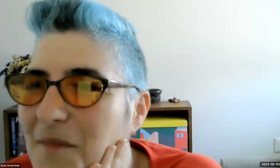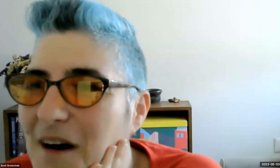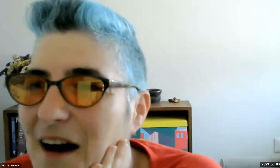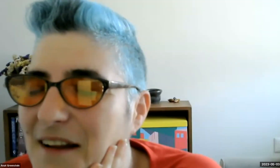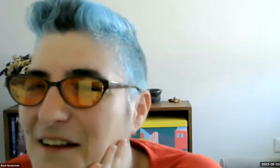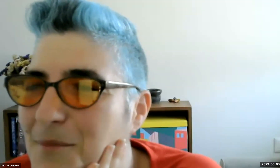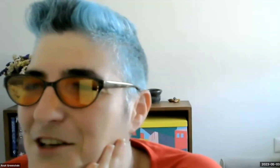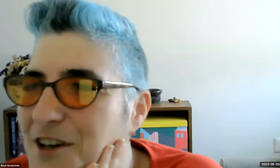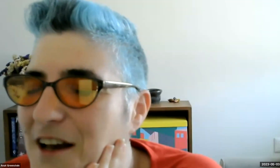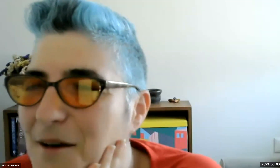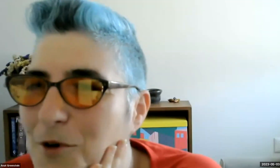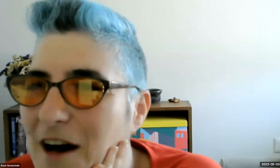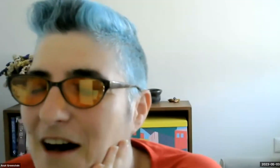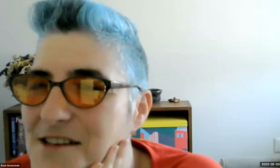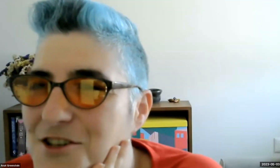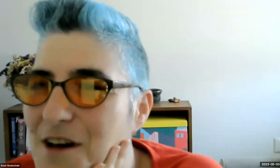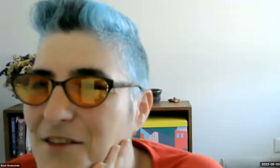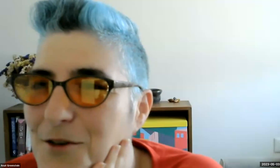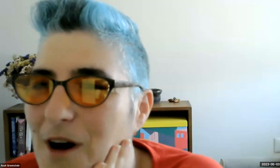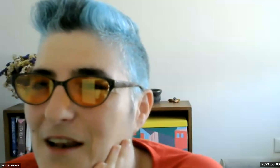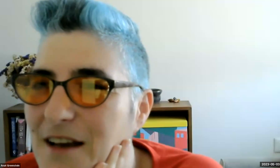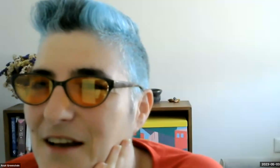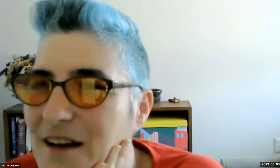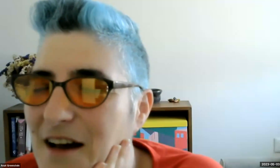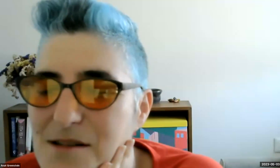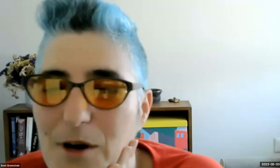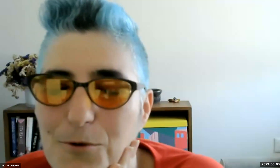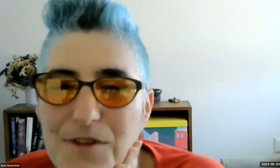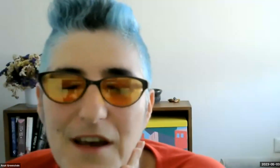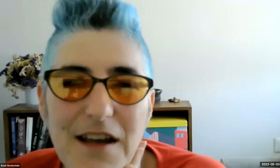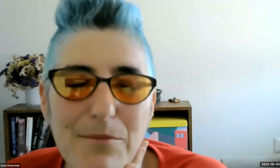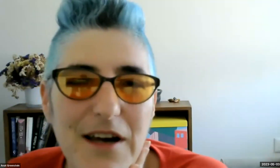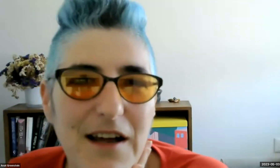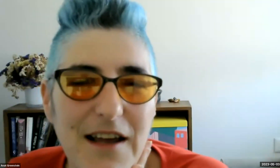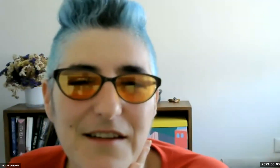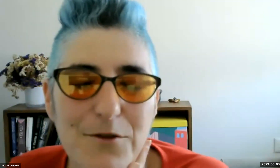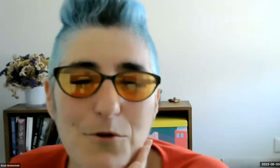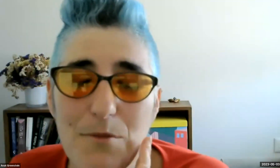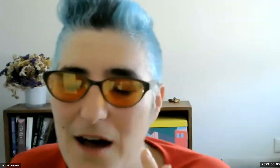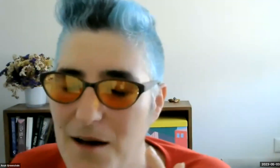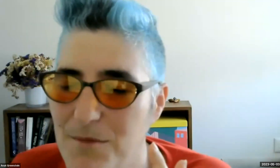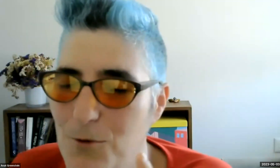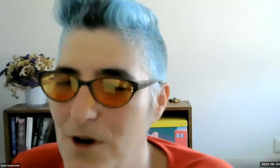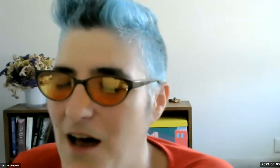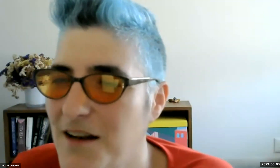מה שהייתה פה הערה על זה שהתנועה לעצמאות היא בהחלט דוגמה מעולה